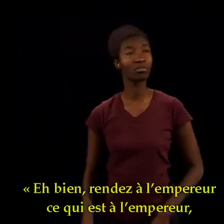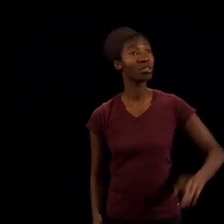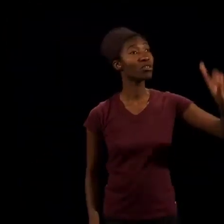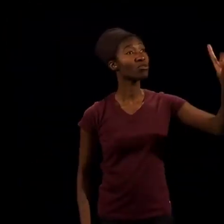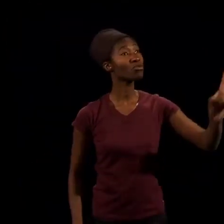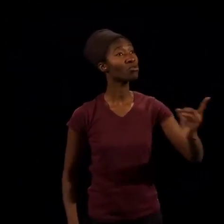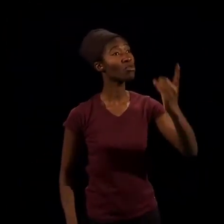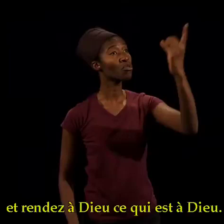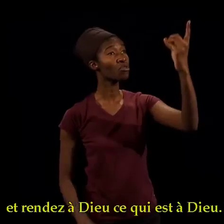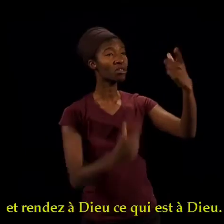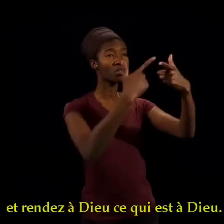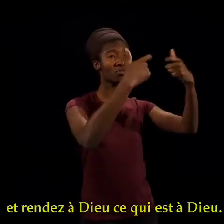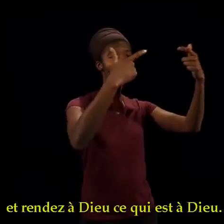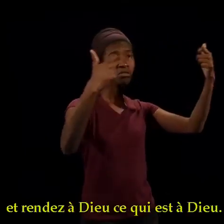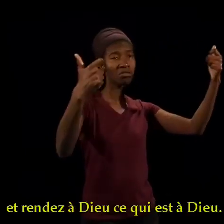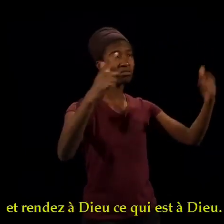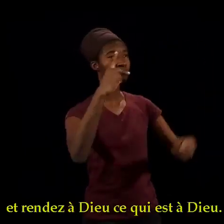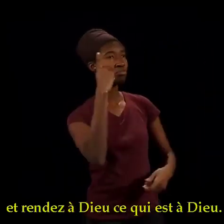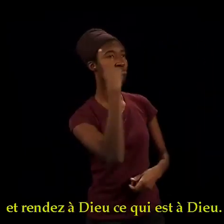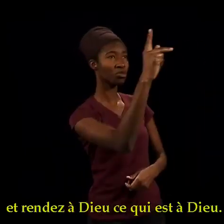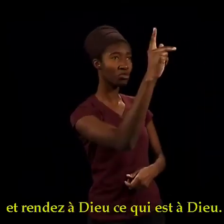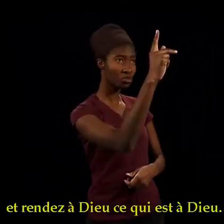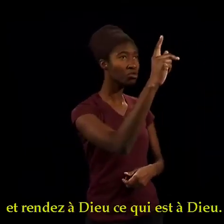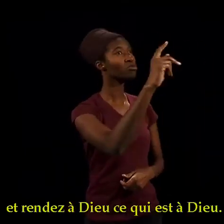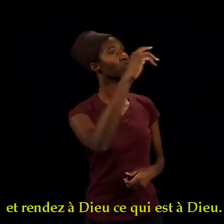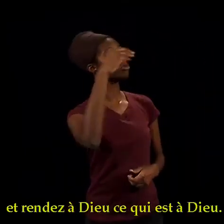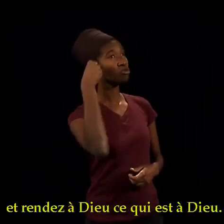Et rendez à Dieu ce qui est à Dieu. »